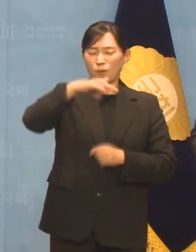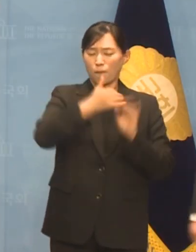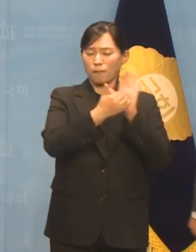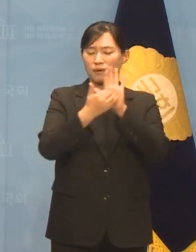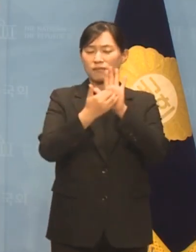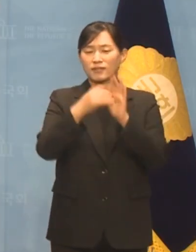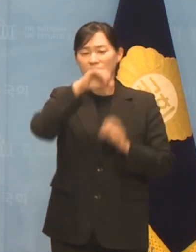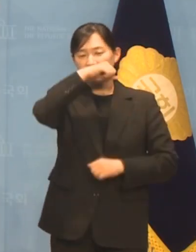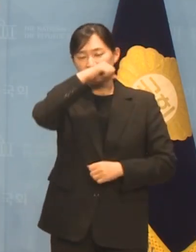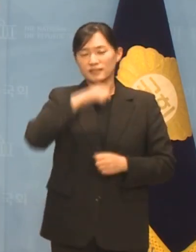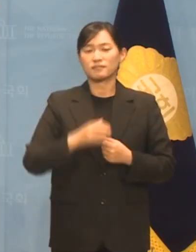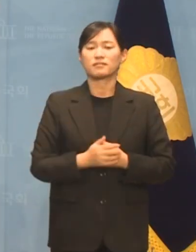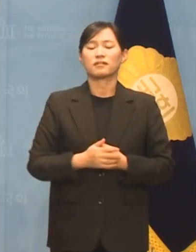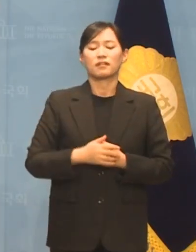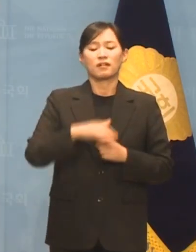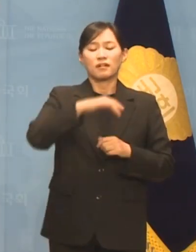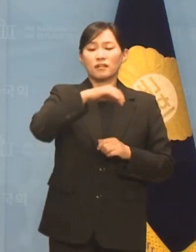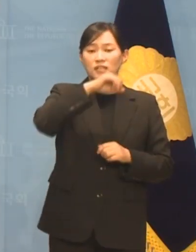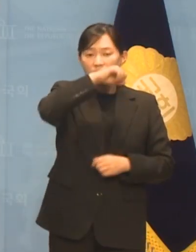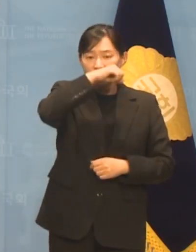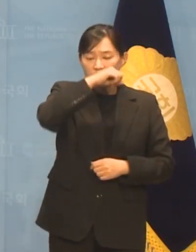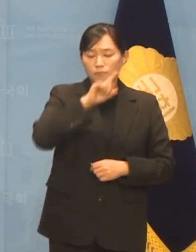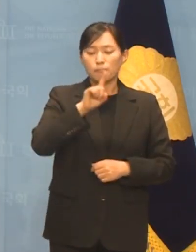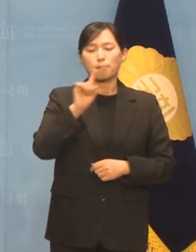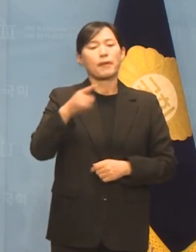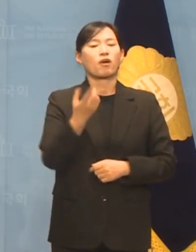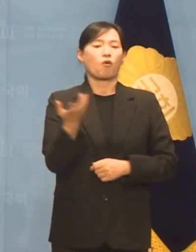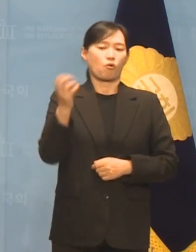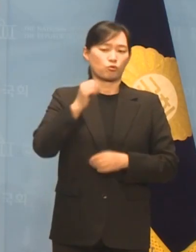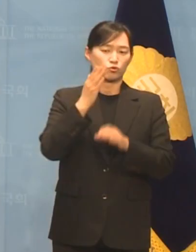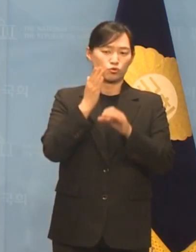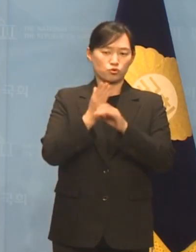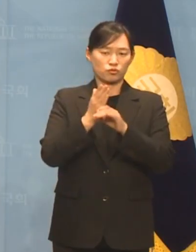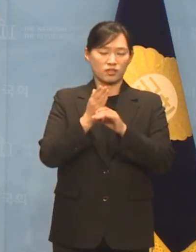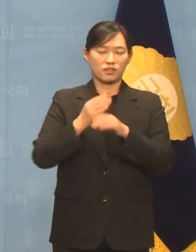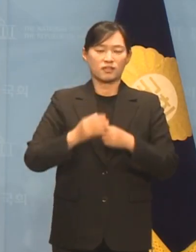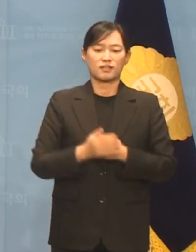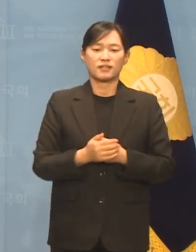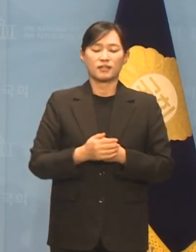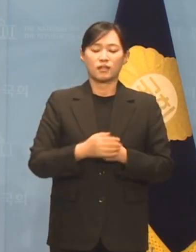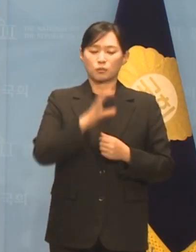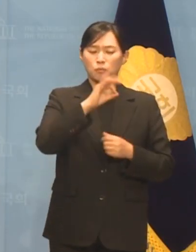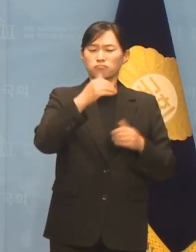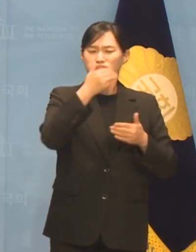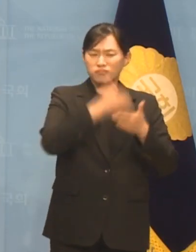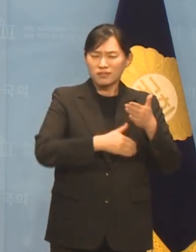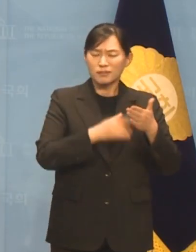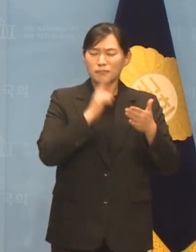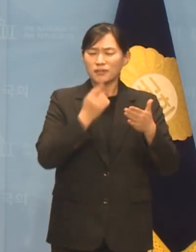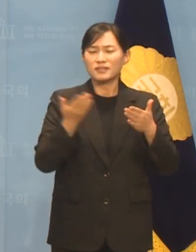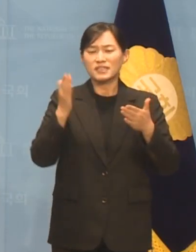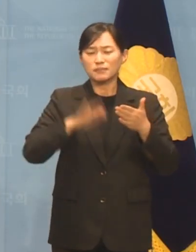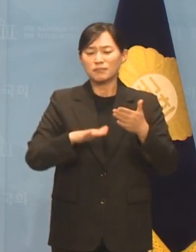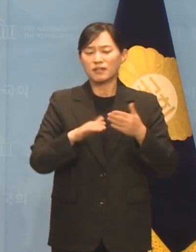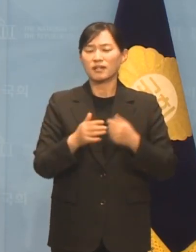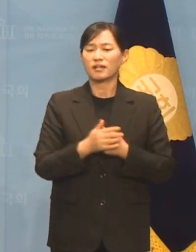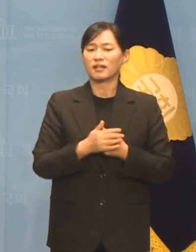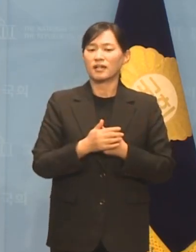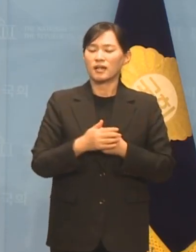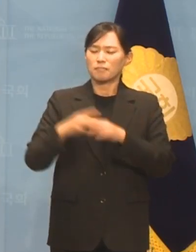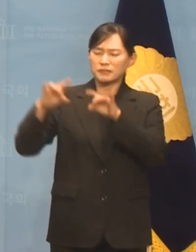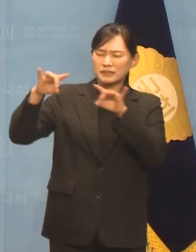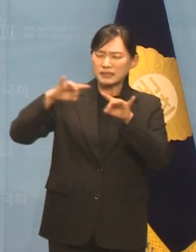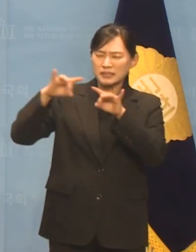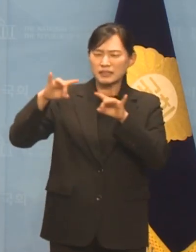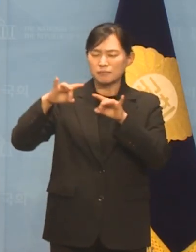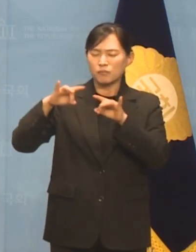예산입니다. 예산안이 100억 원 중 99억 5,400만 원이 삭감되었다고 주장하였으나 주파수 협의 문제로